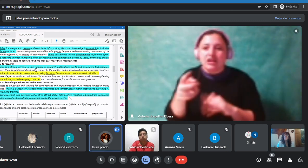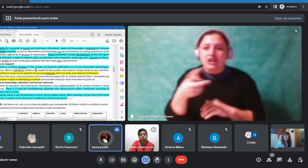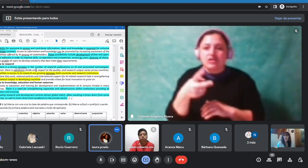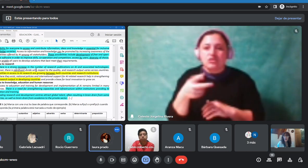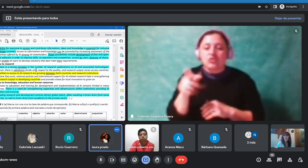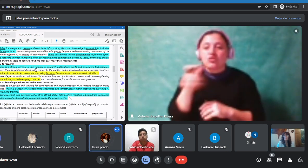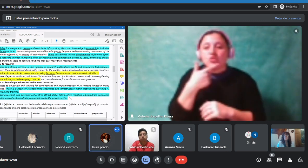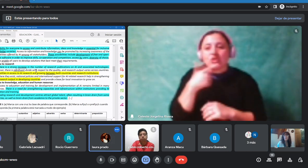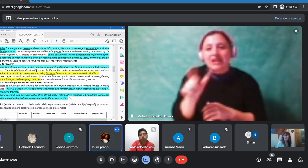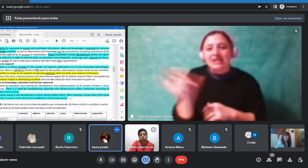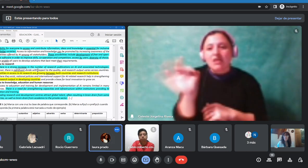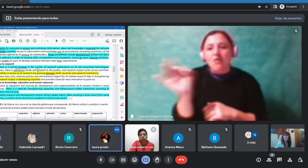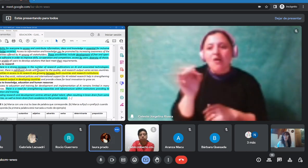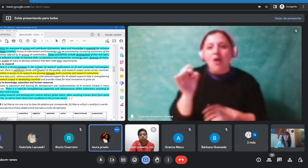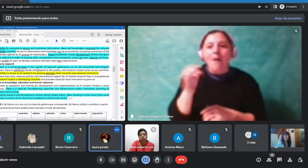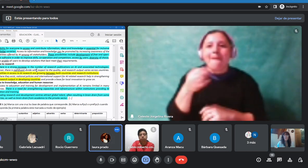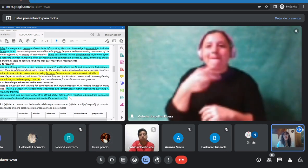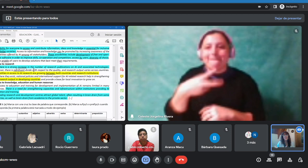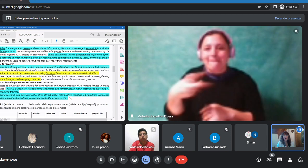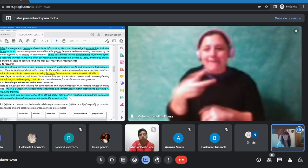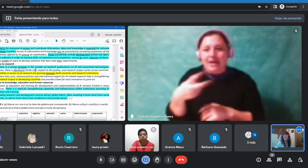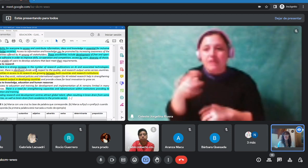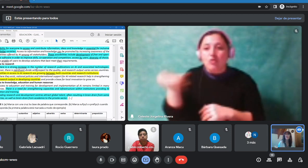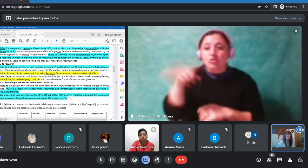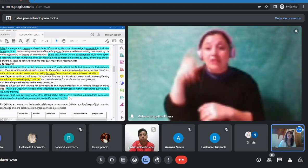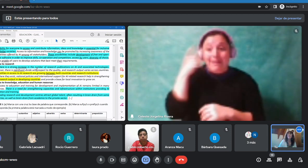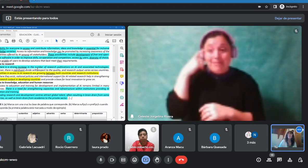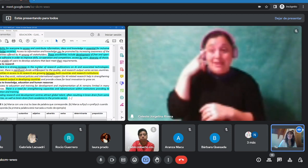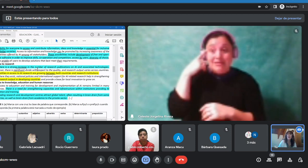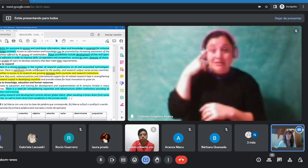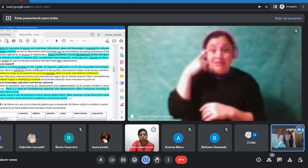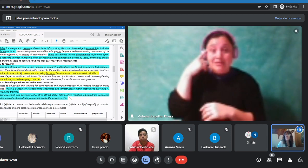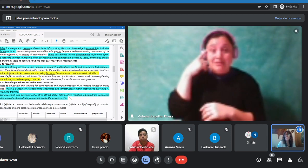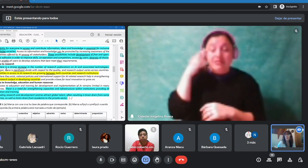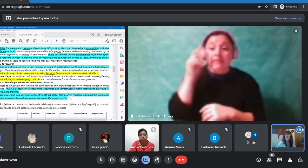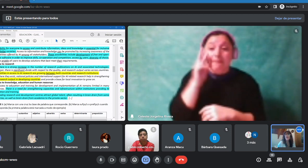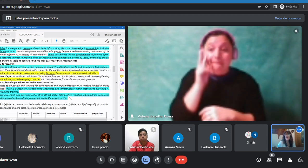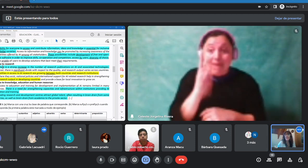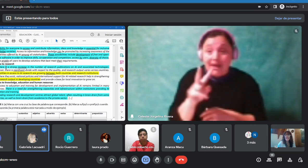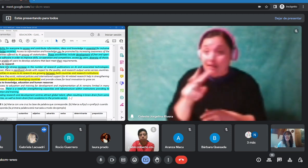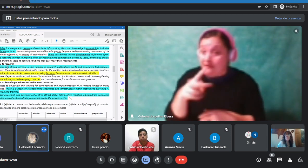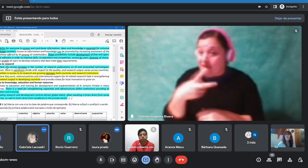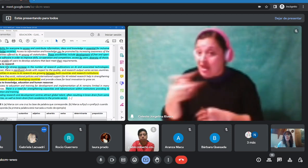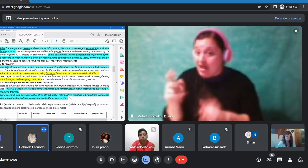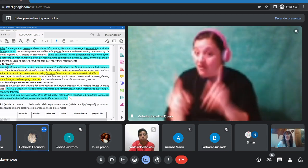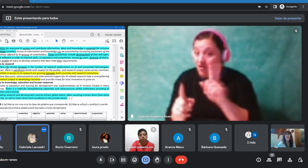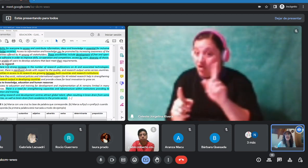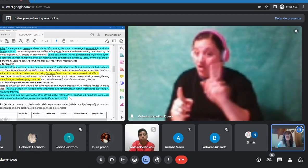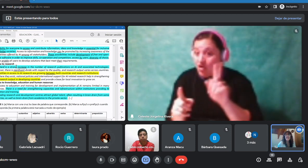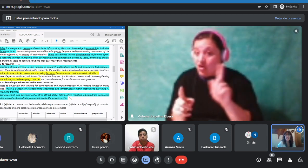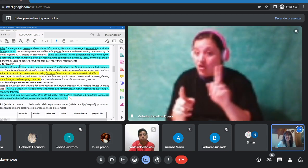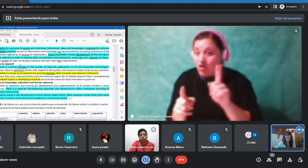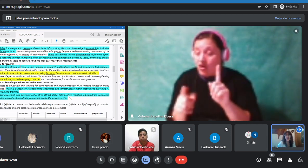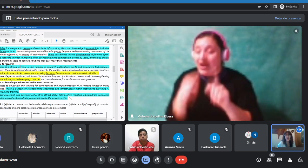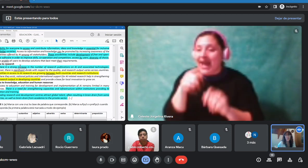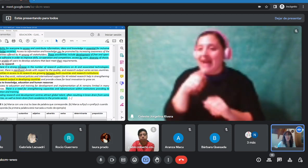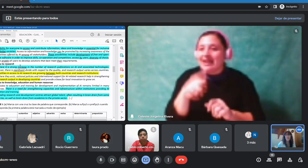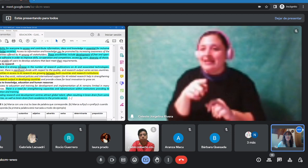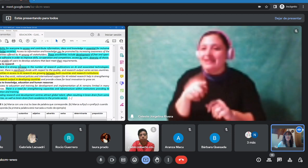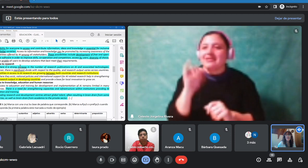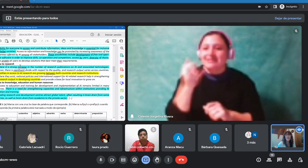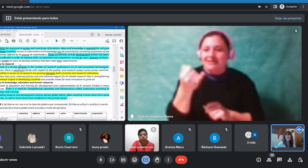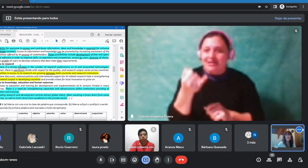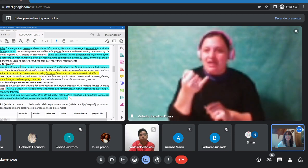Sí. Bien. No, perdón. No está como verbo. Está no, el verbo dearis, es el verbo,